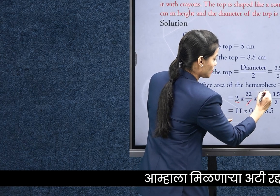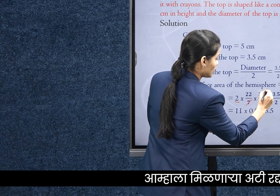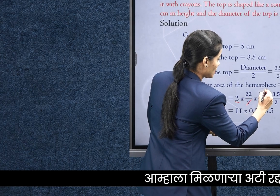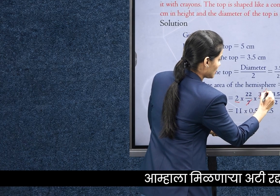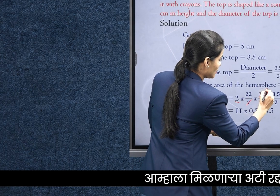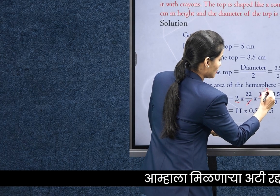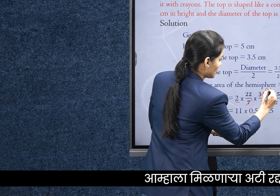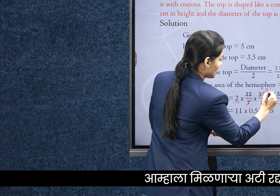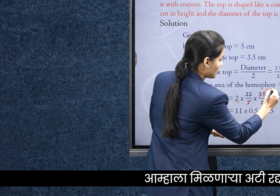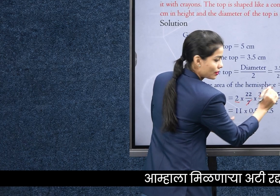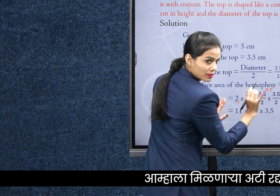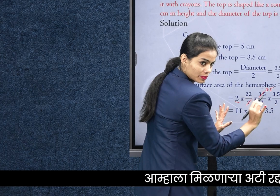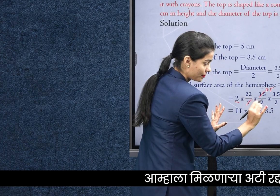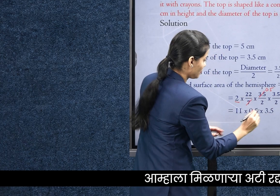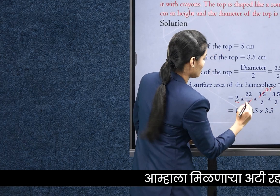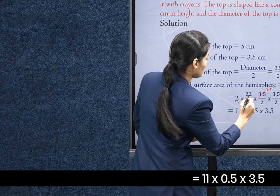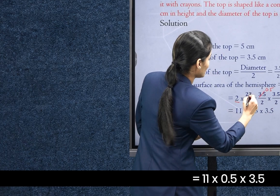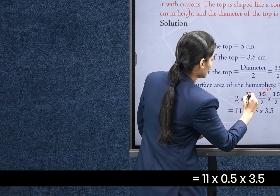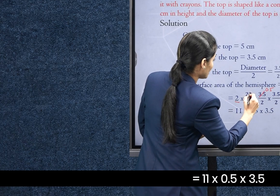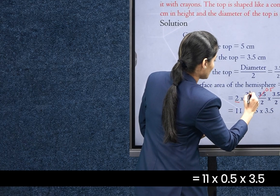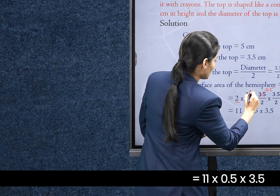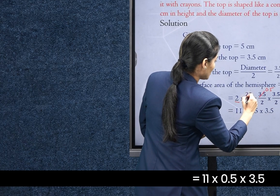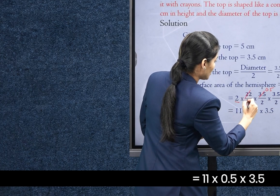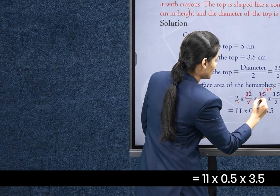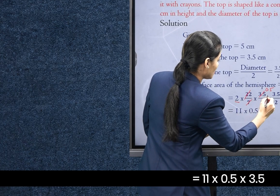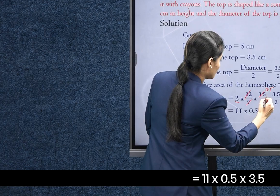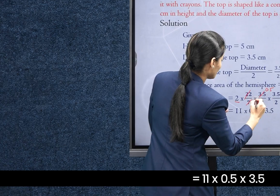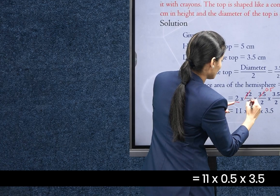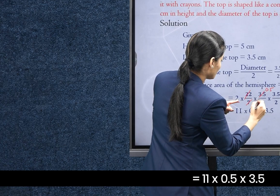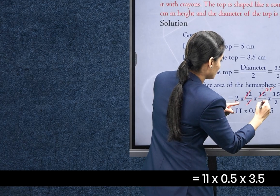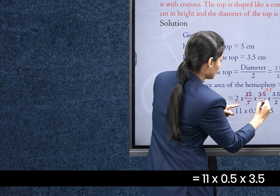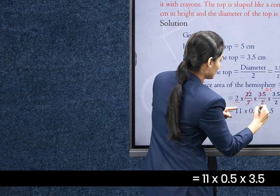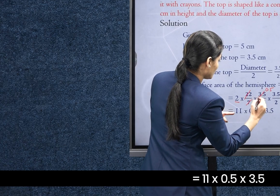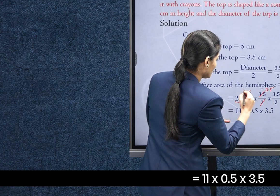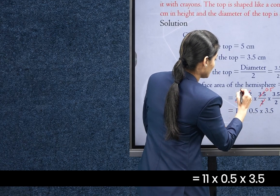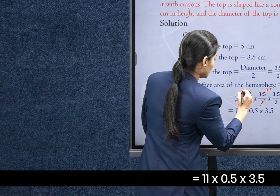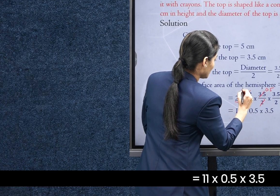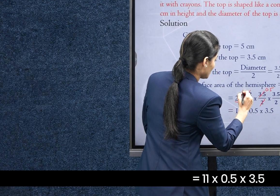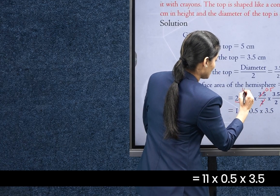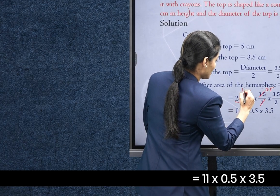आम्हाला मिळणाऱ्या अटी रद्द करून बरोबर 11 गुणिले 0.5 गुणिले 3.5.